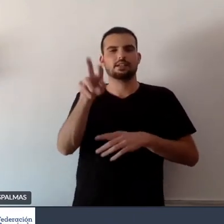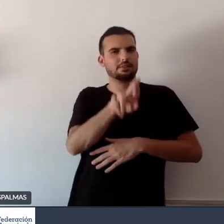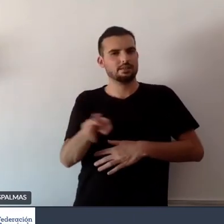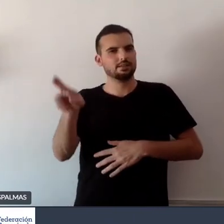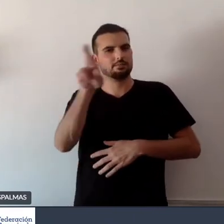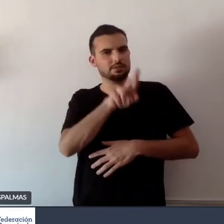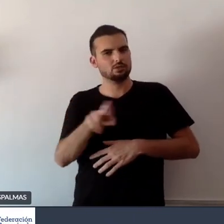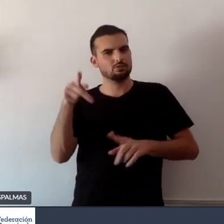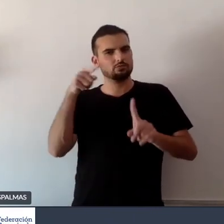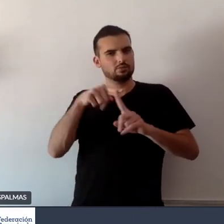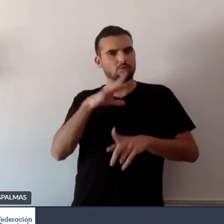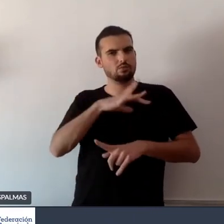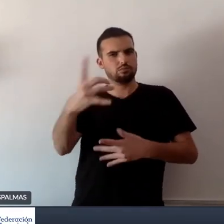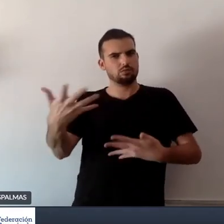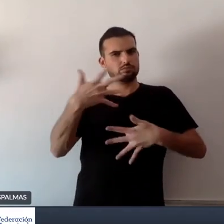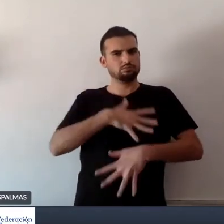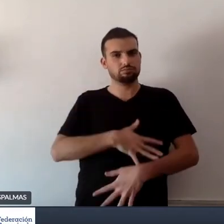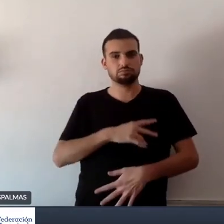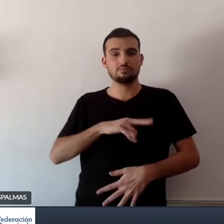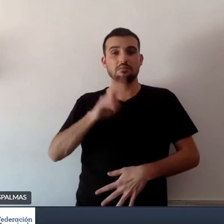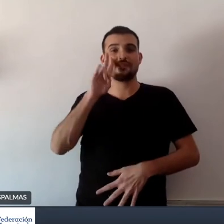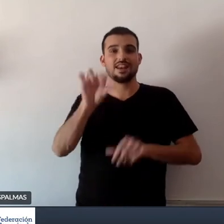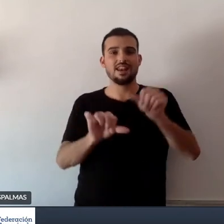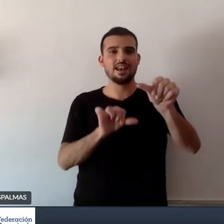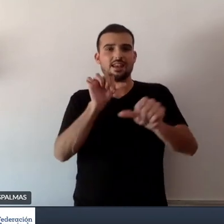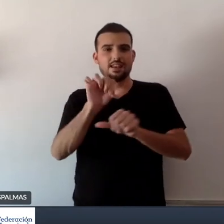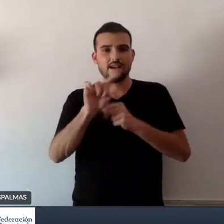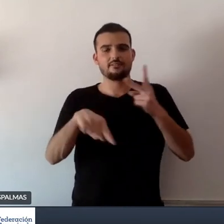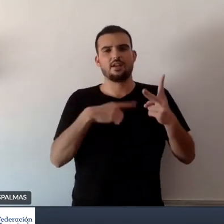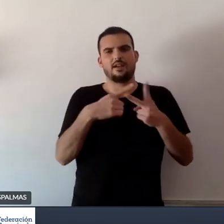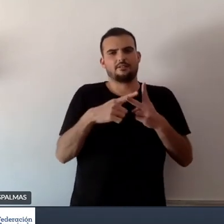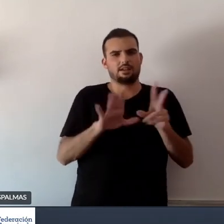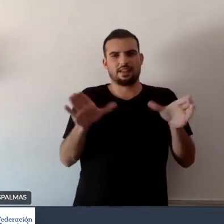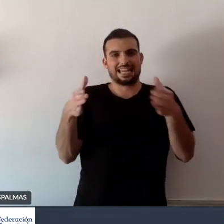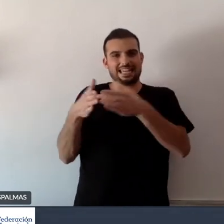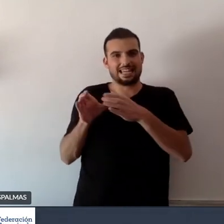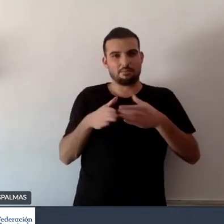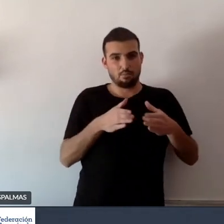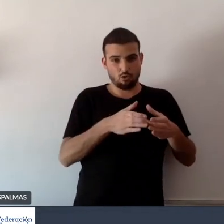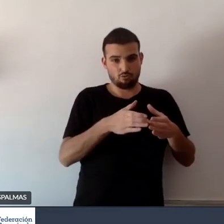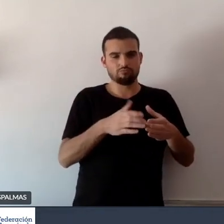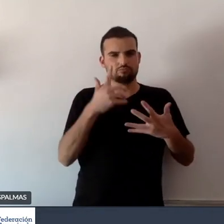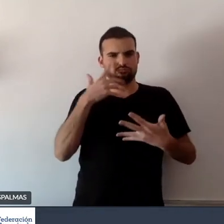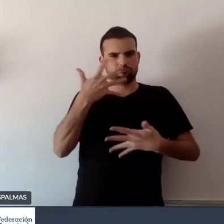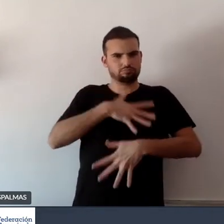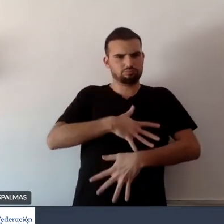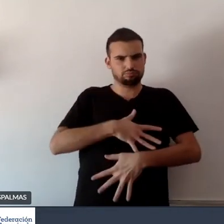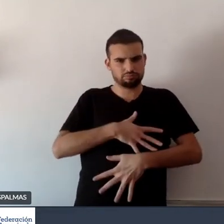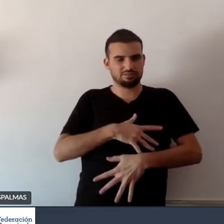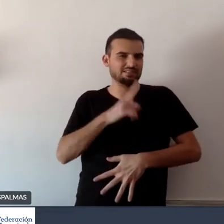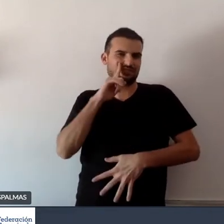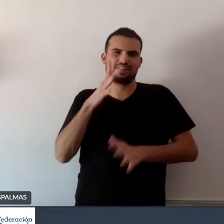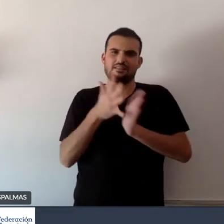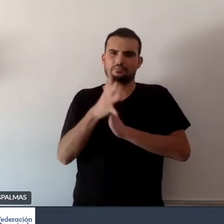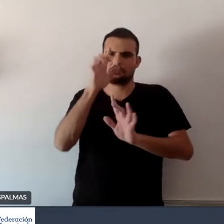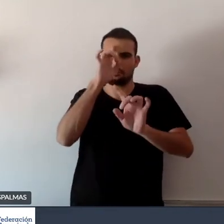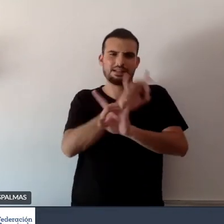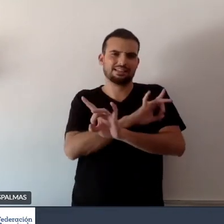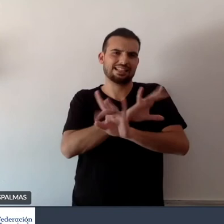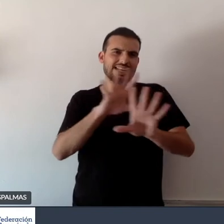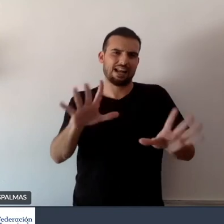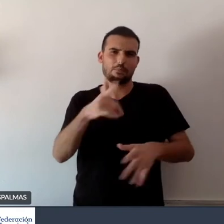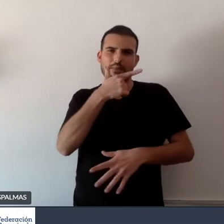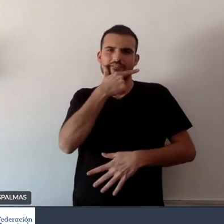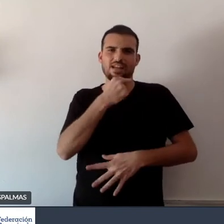tendencias de los diferentes equipos y las diferentes ligas, como digo, todos estos conceptos creo que quedarán bastante claros y quedarán